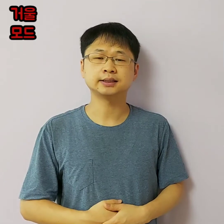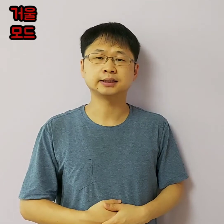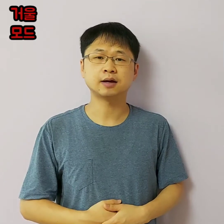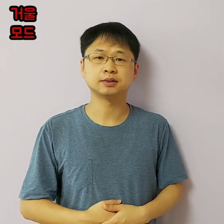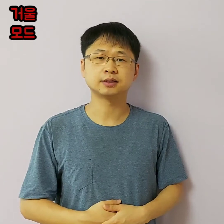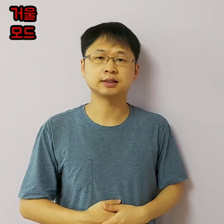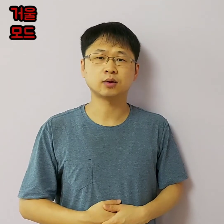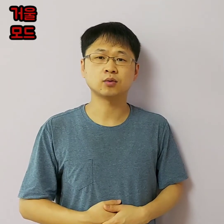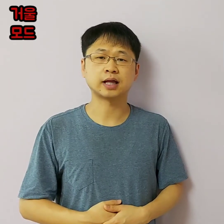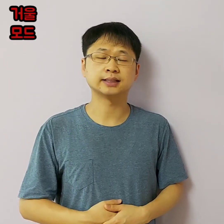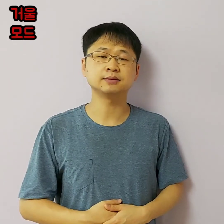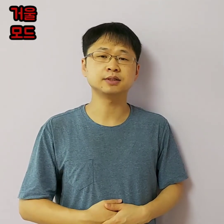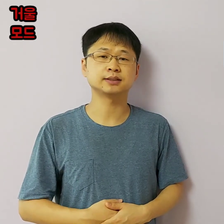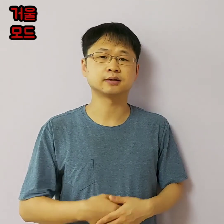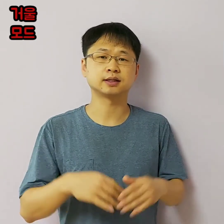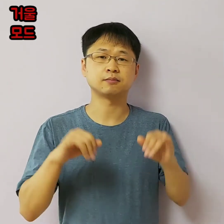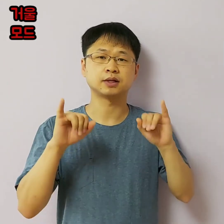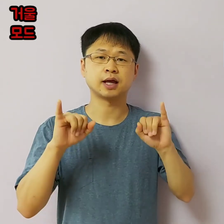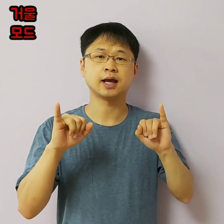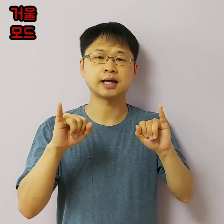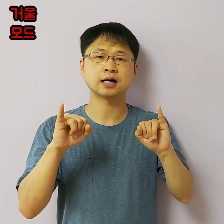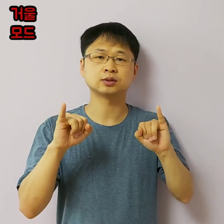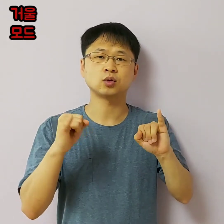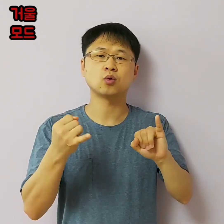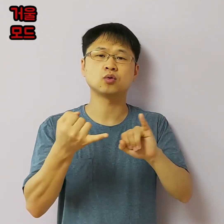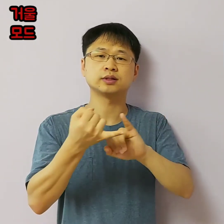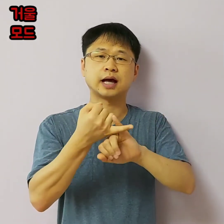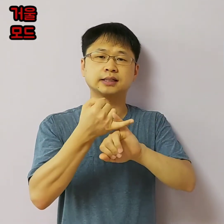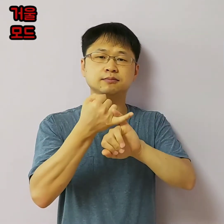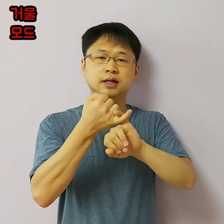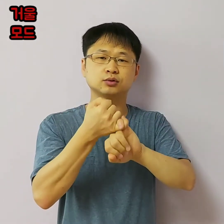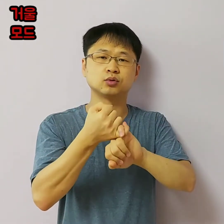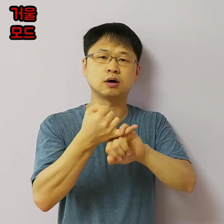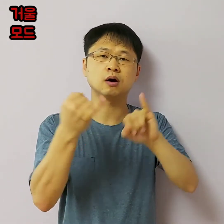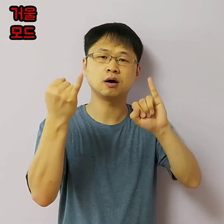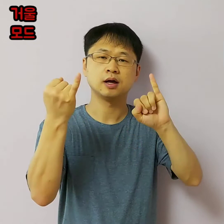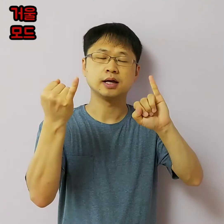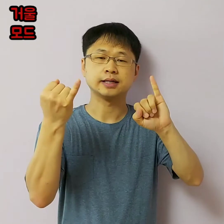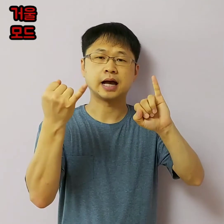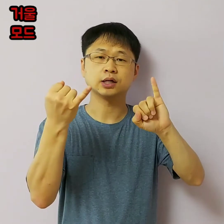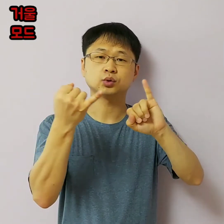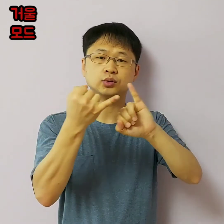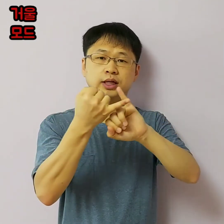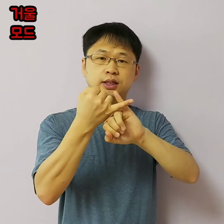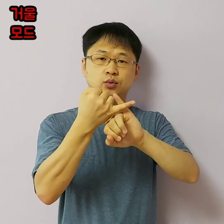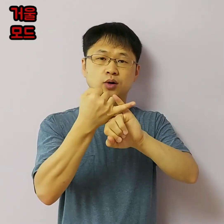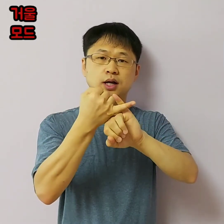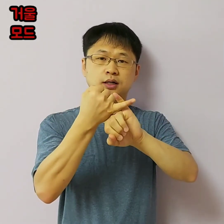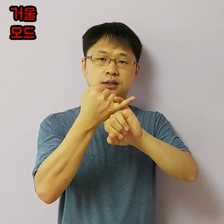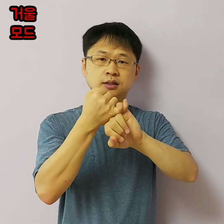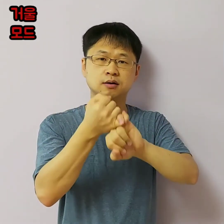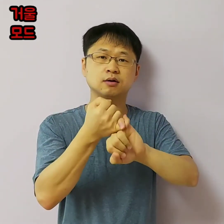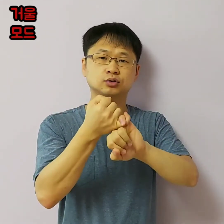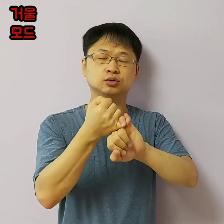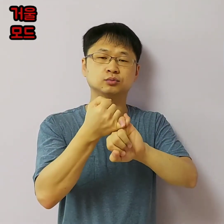살아가야지 하면서 끝에 꼭 다짐이 있었기 때문에 약속 혹은 다짐이란 수어, 양손 새끼손가락을 걸어주는